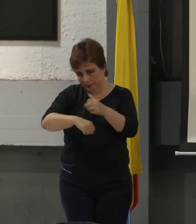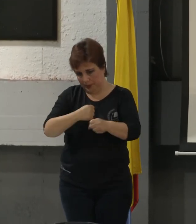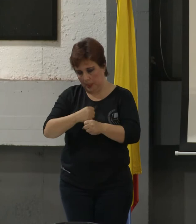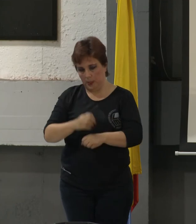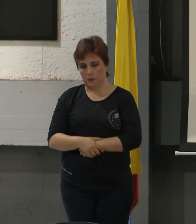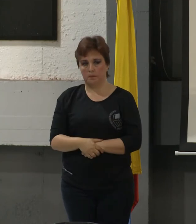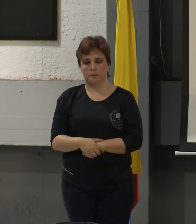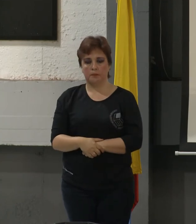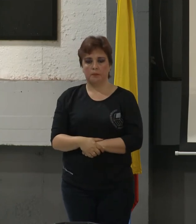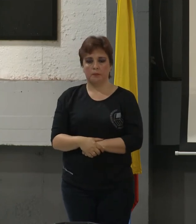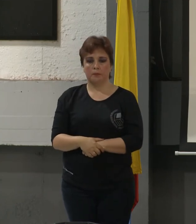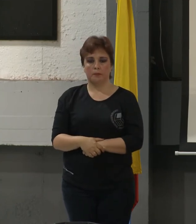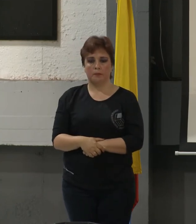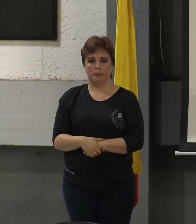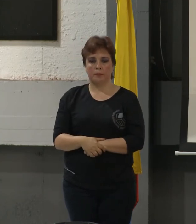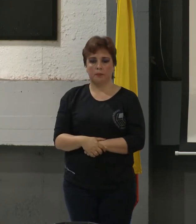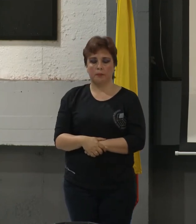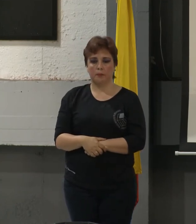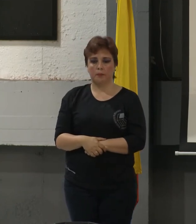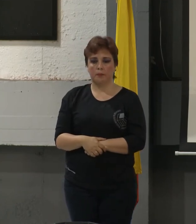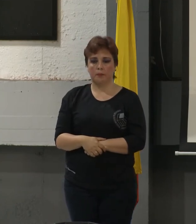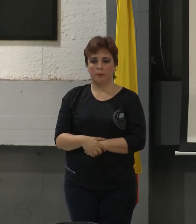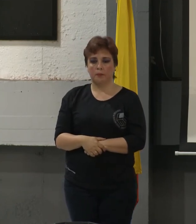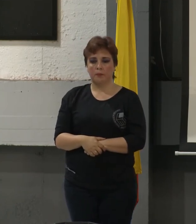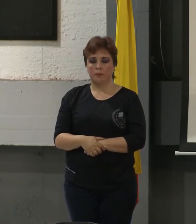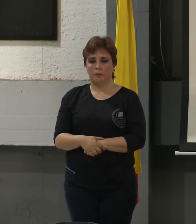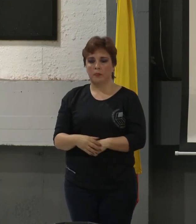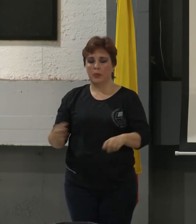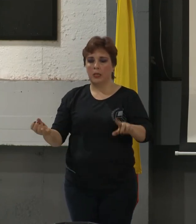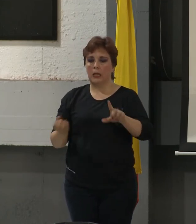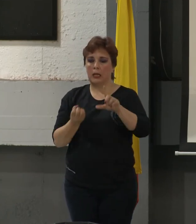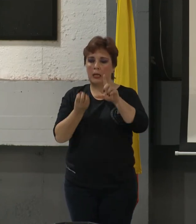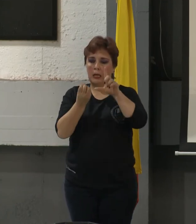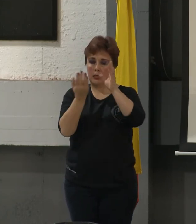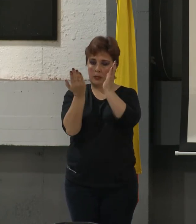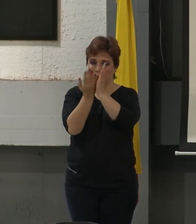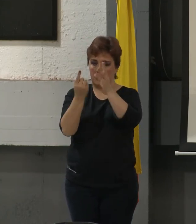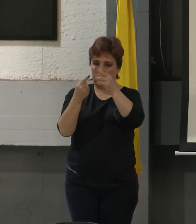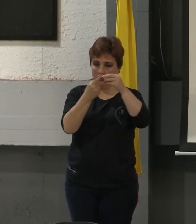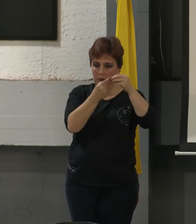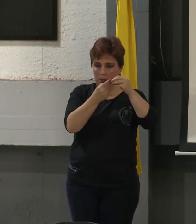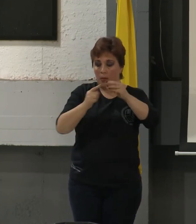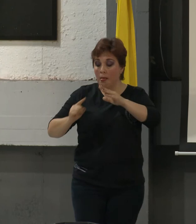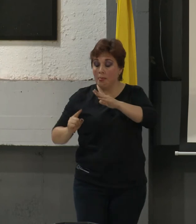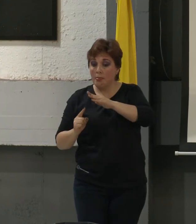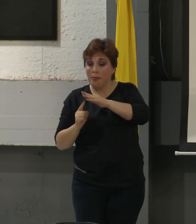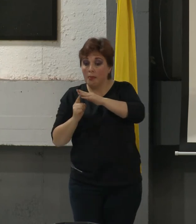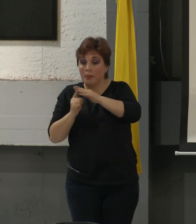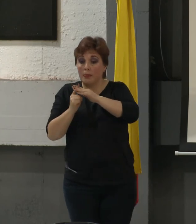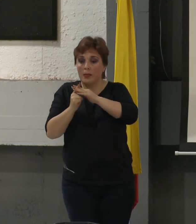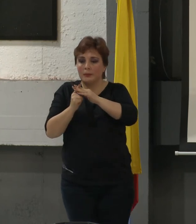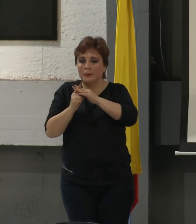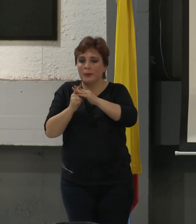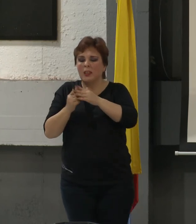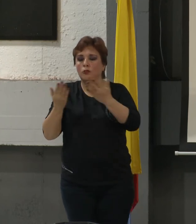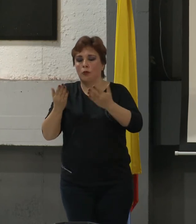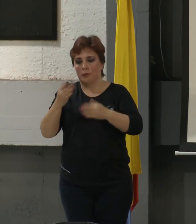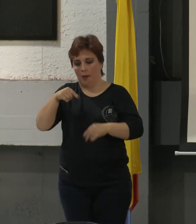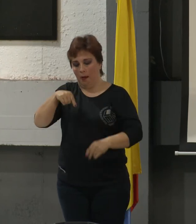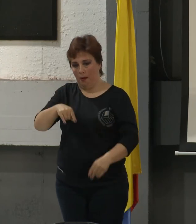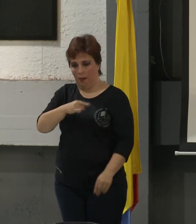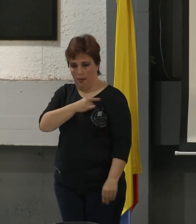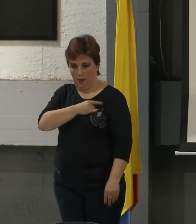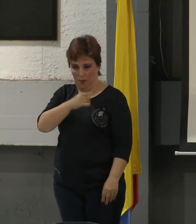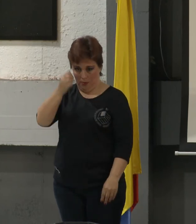el programa de formación en educación especial nace como una iniciativa de la universidad pedagógica nacional para